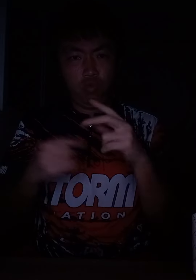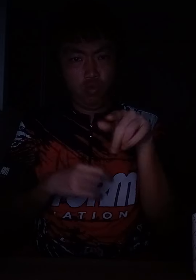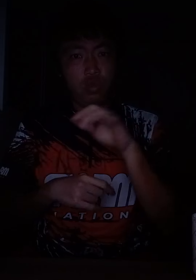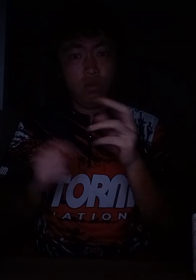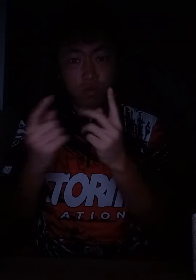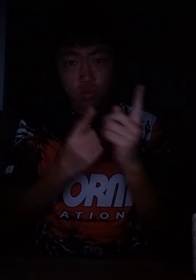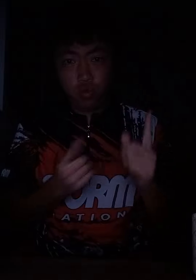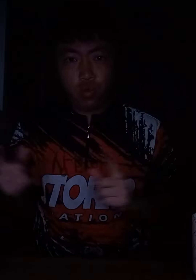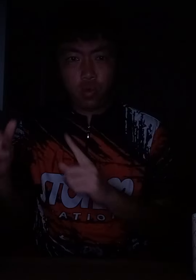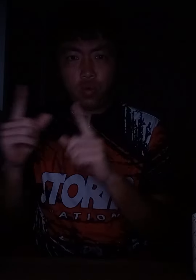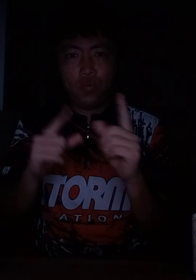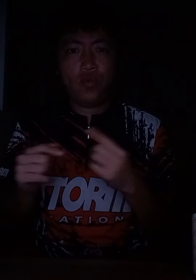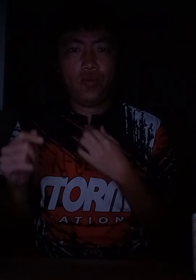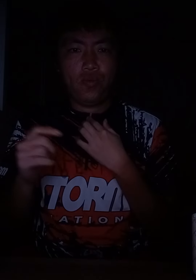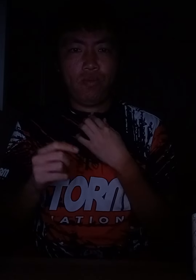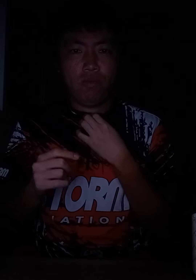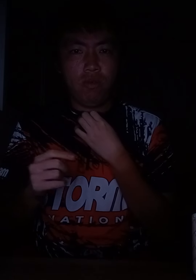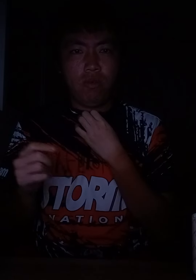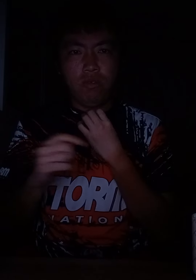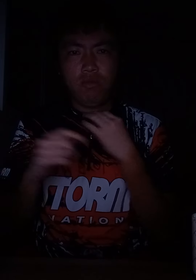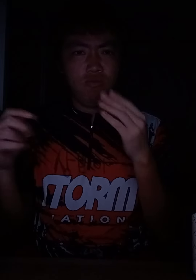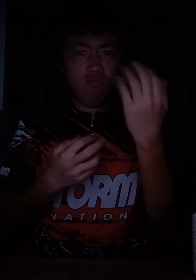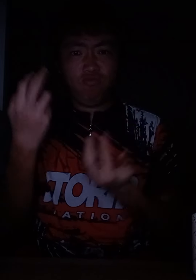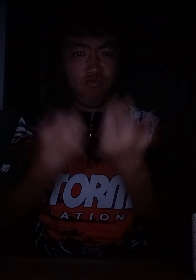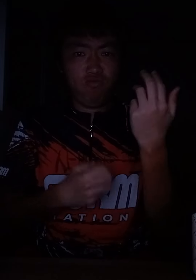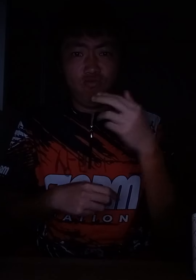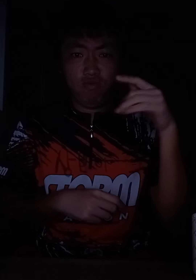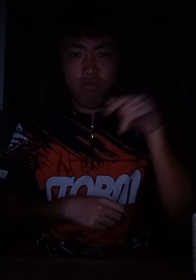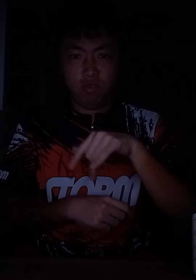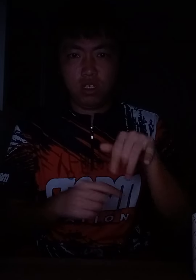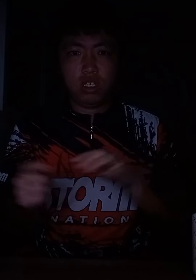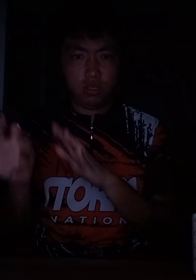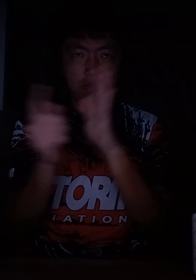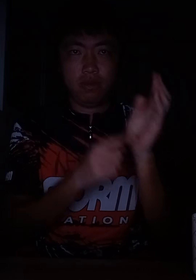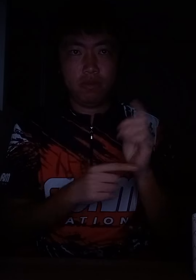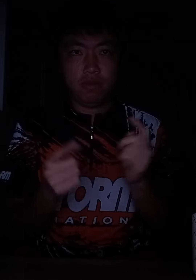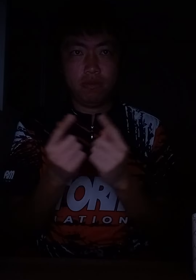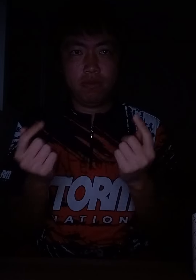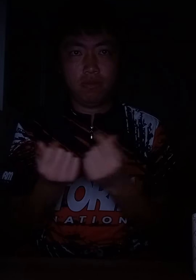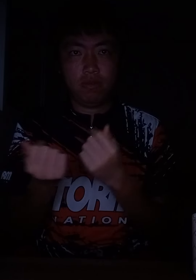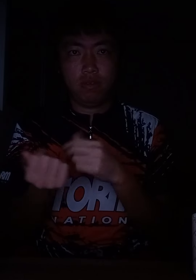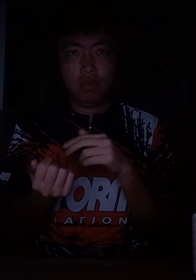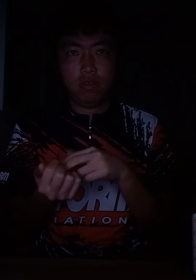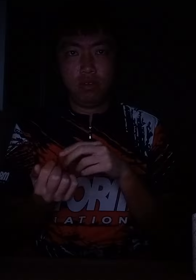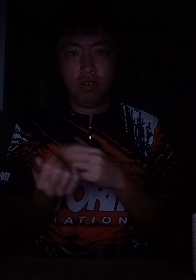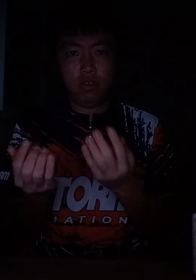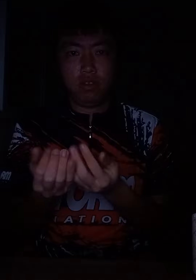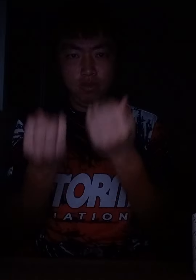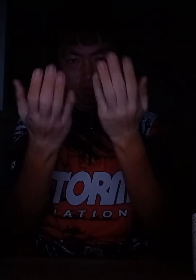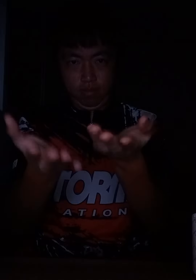경기도 고양에서 달리던 버스에서 불이 나 승객들이 급히 대피했습니다. 사건 사고 소식 이재욱 기자입니다.